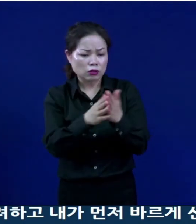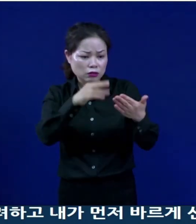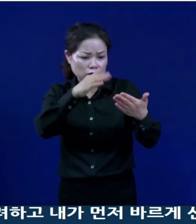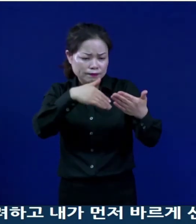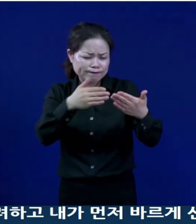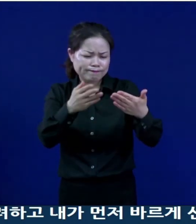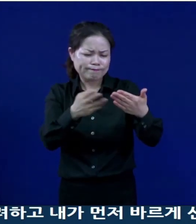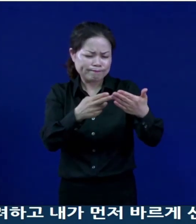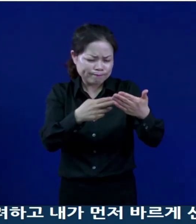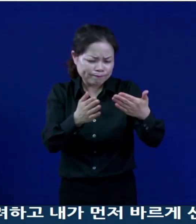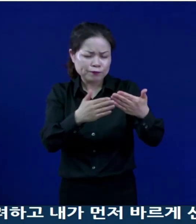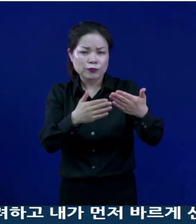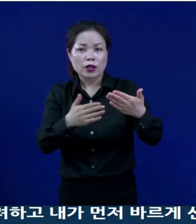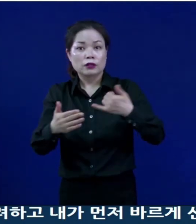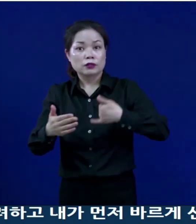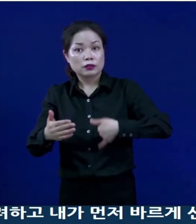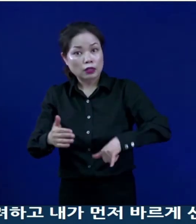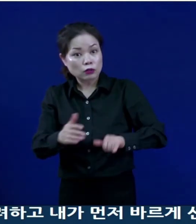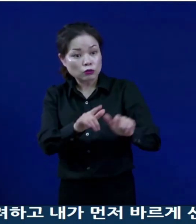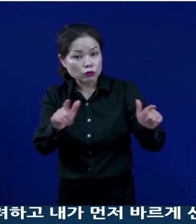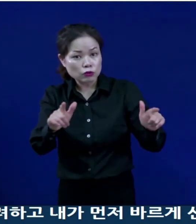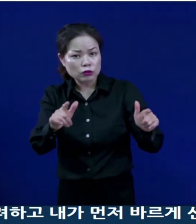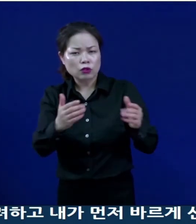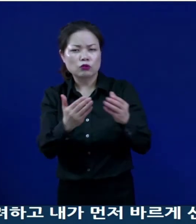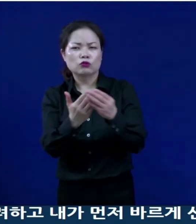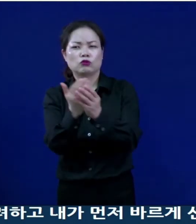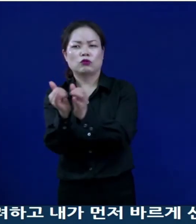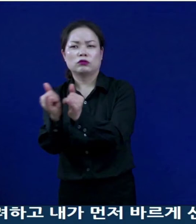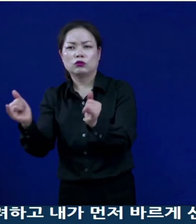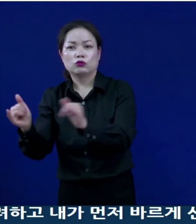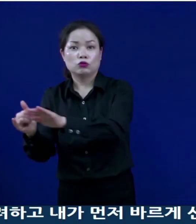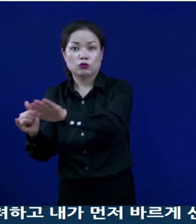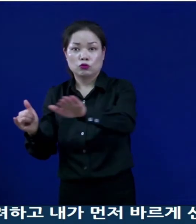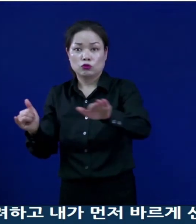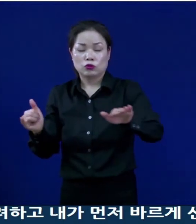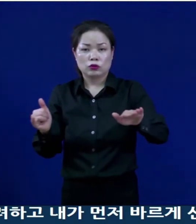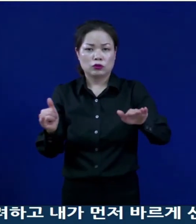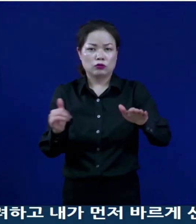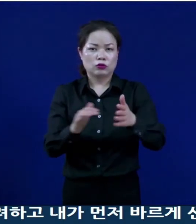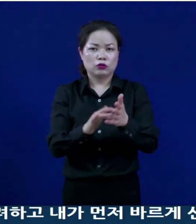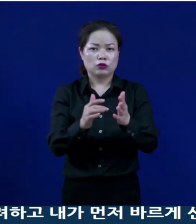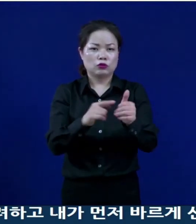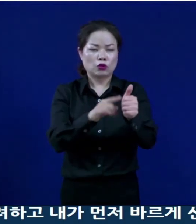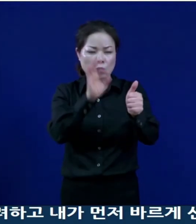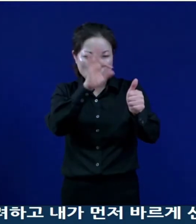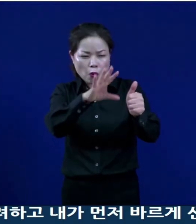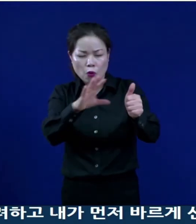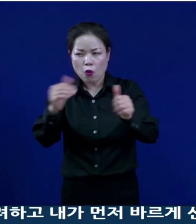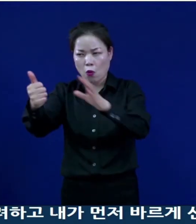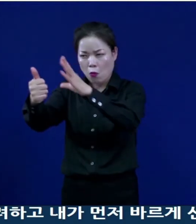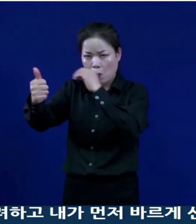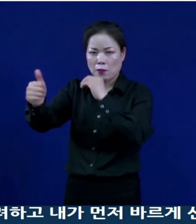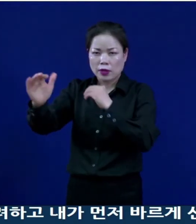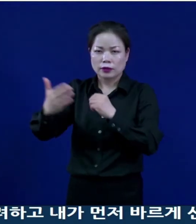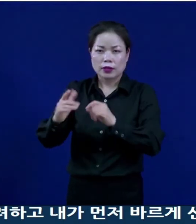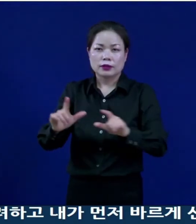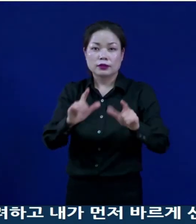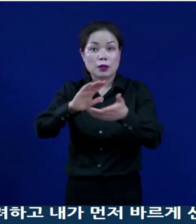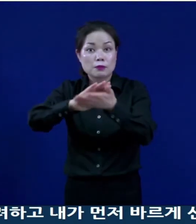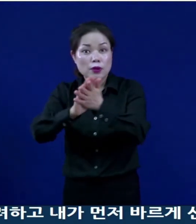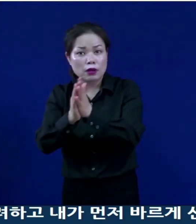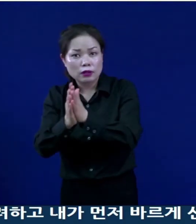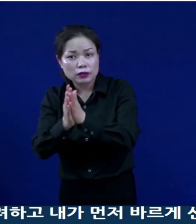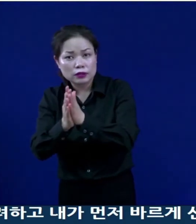읽지만 우리의 자녀들과 우리 순원들은 우리를 읽습니다. 이런 삶의 변화와